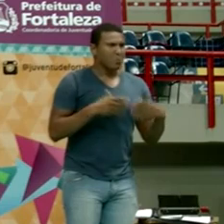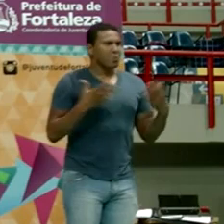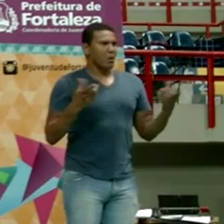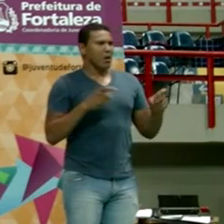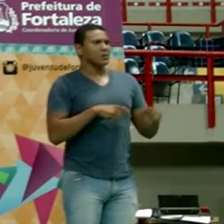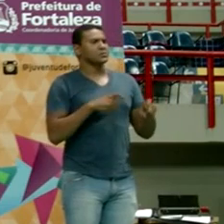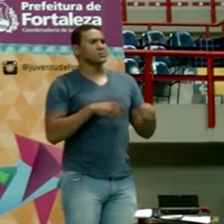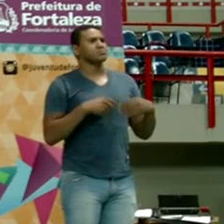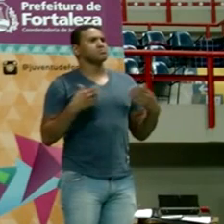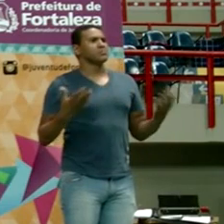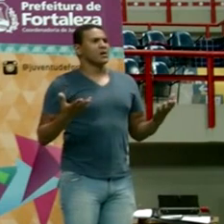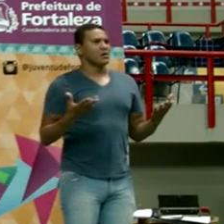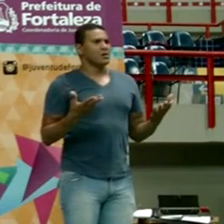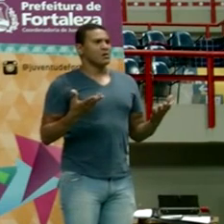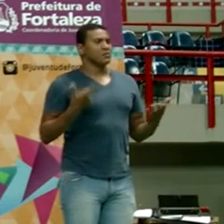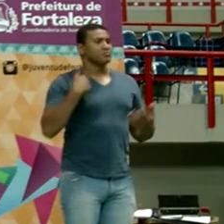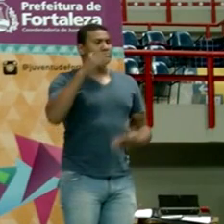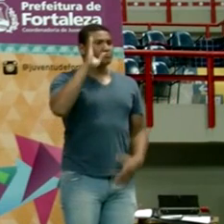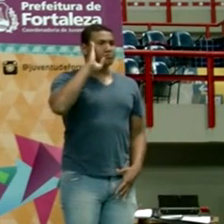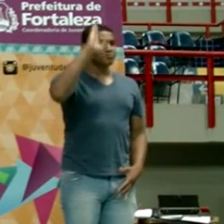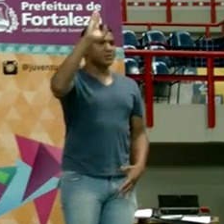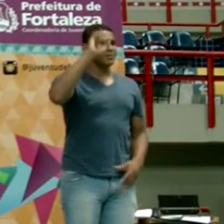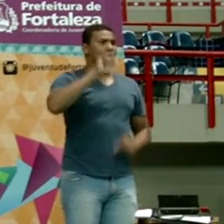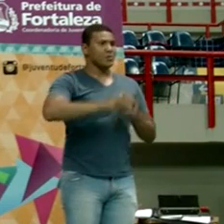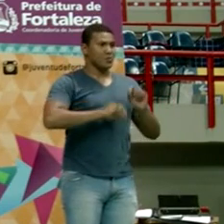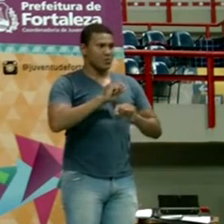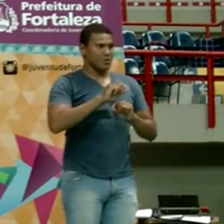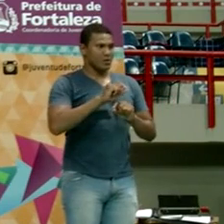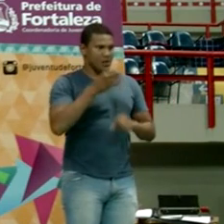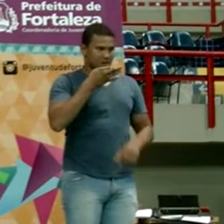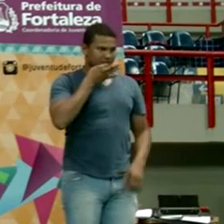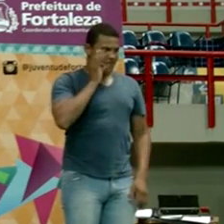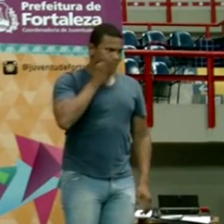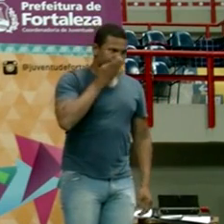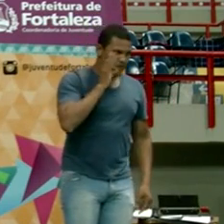quê? Principalmente no século XIX de quê? De café,